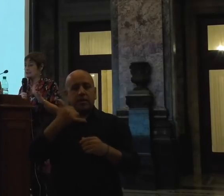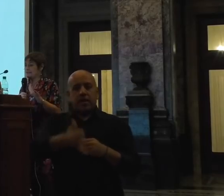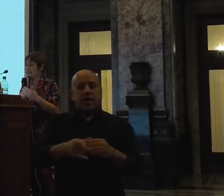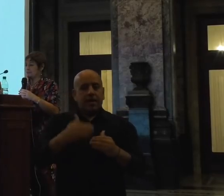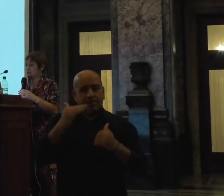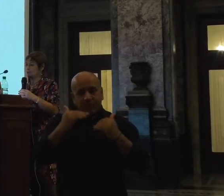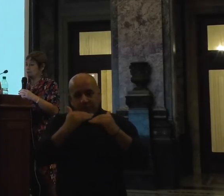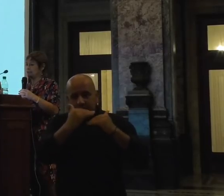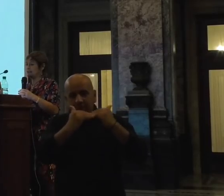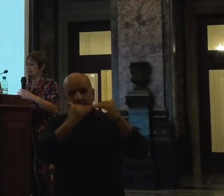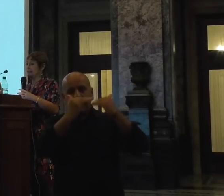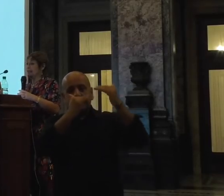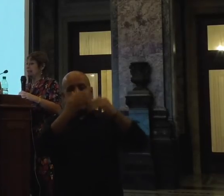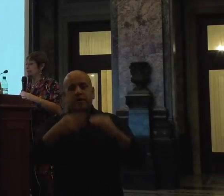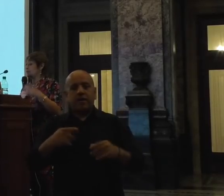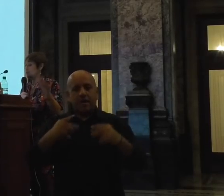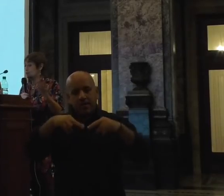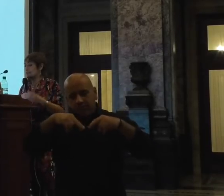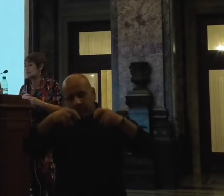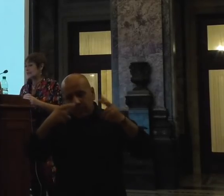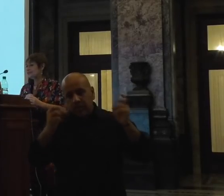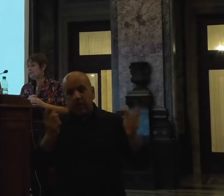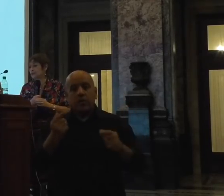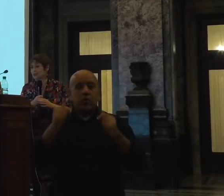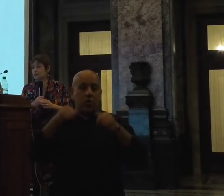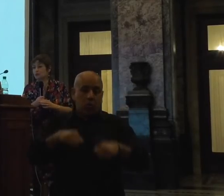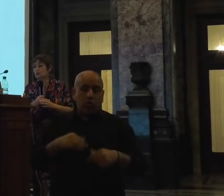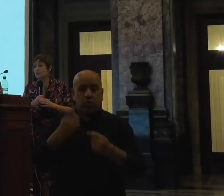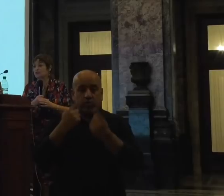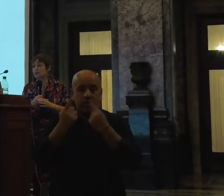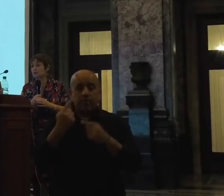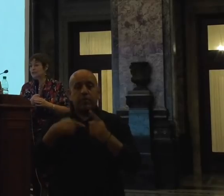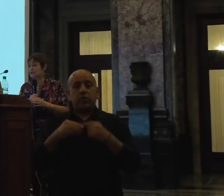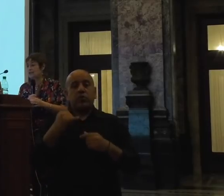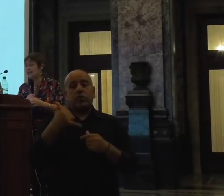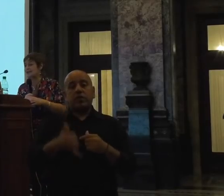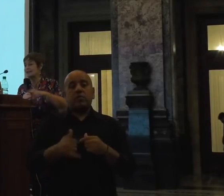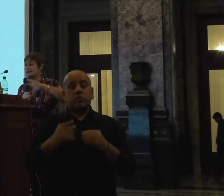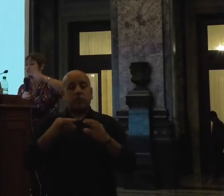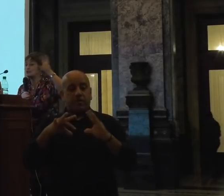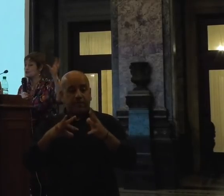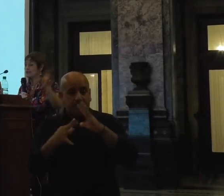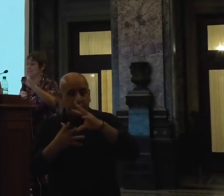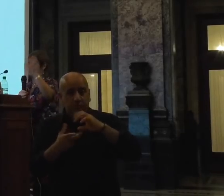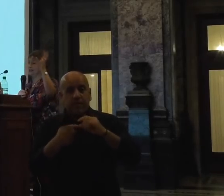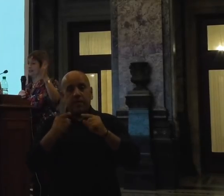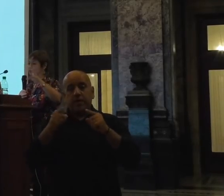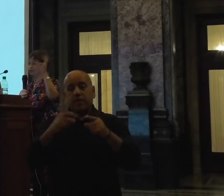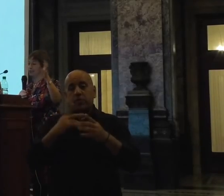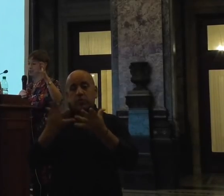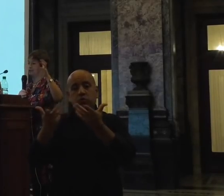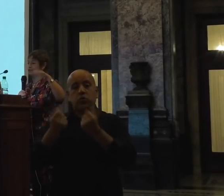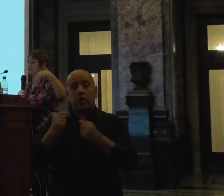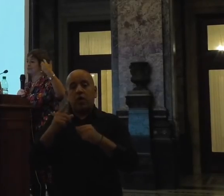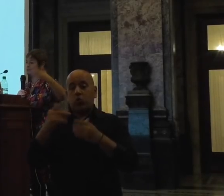y usar diferentes metodologías. Y hoy no les hablé de esto, pero tenemos unos modelos computacionales que nos ayudan a organizar